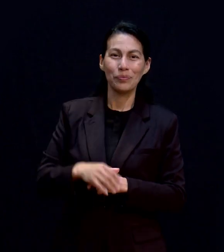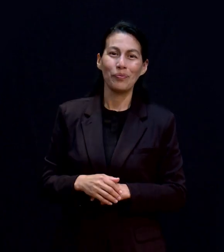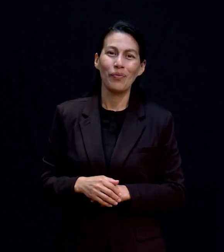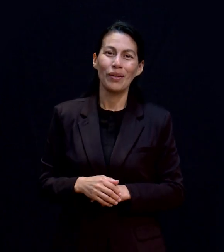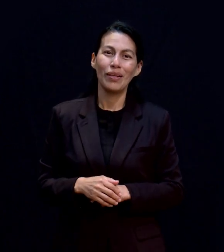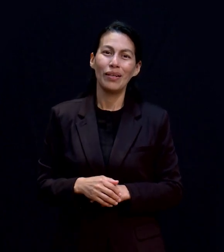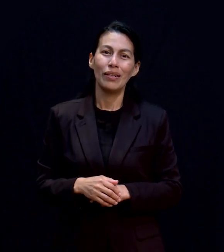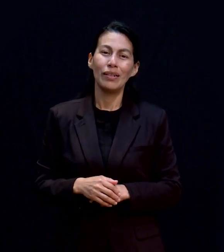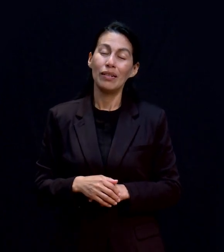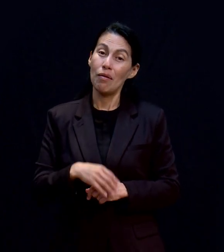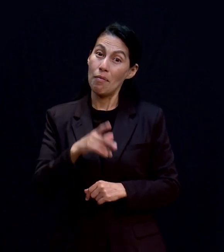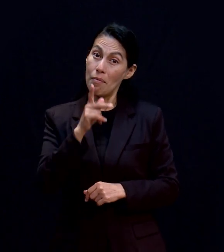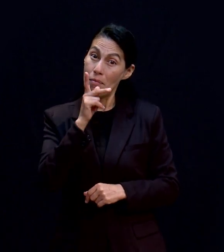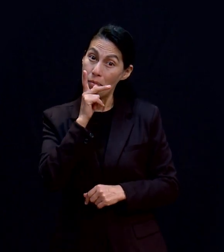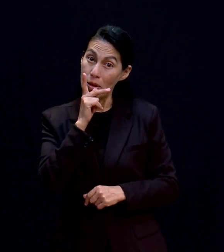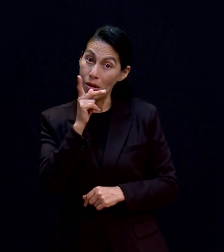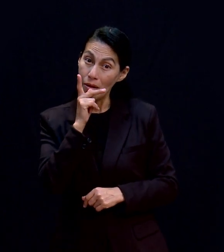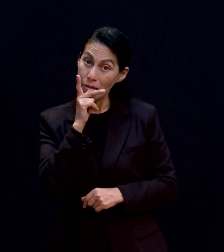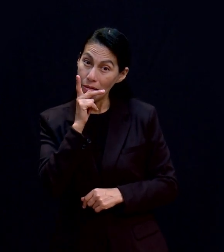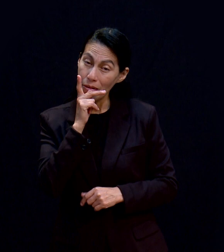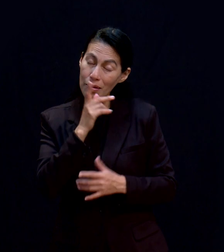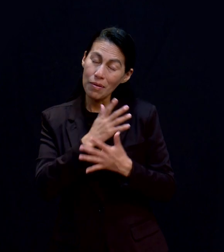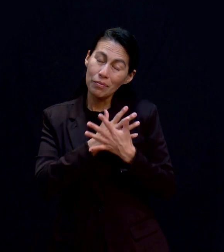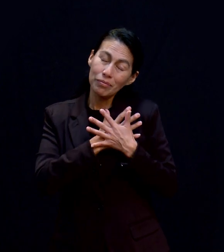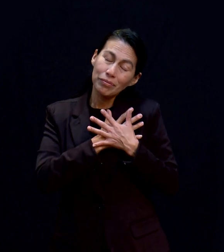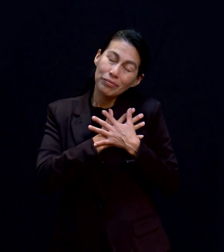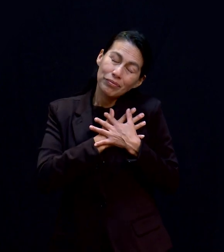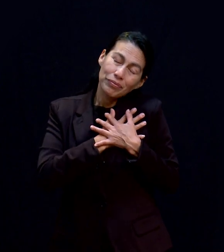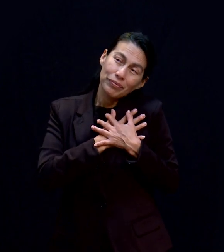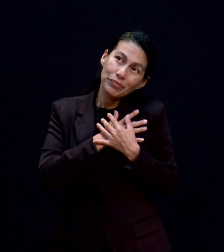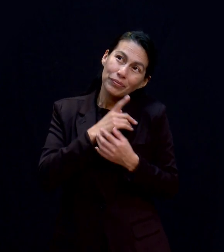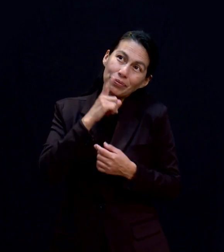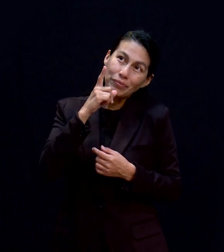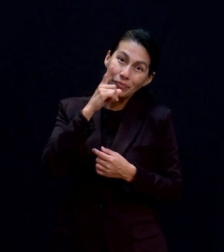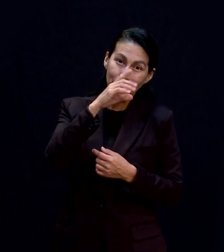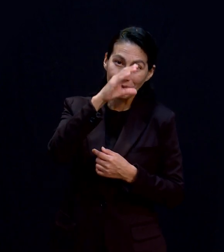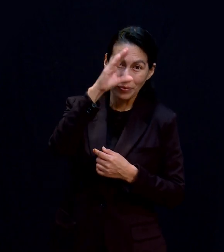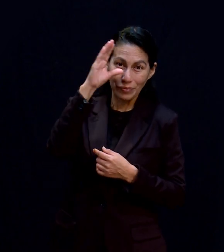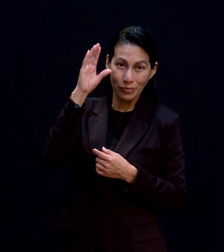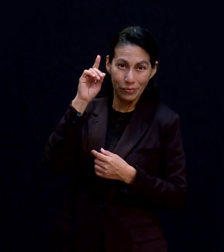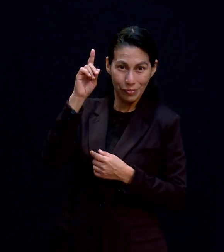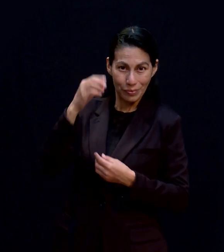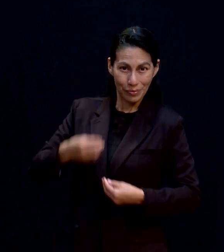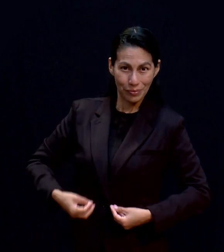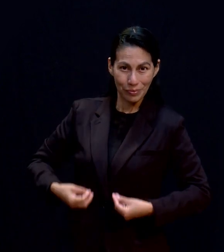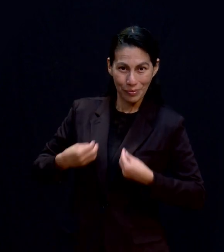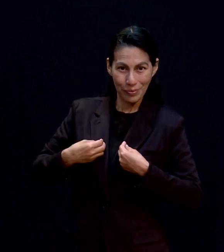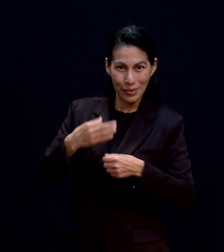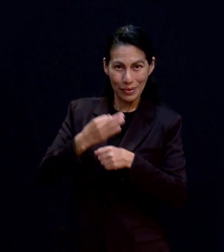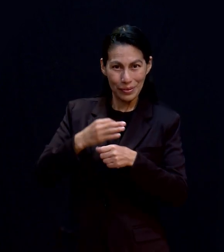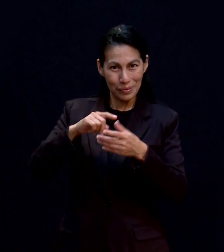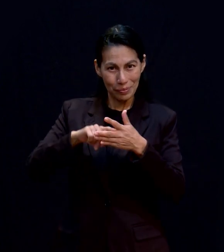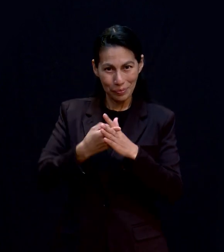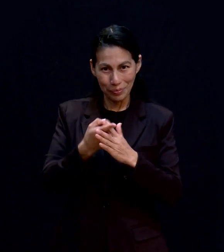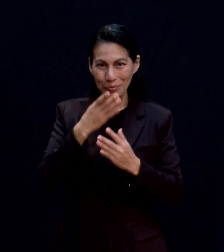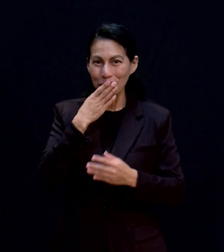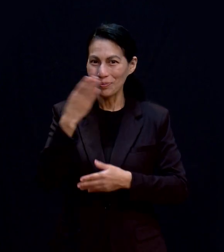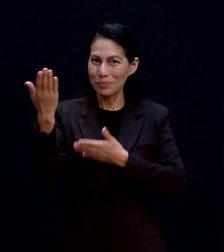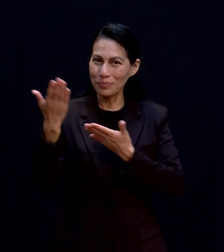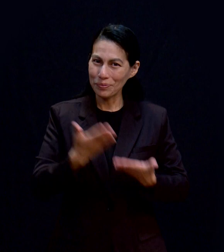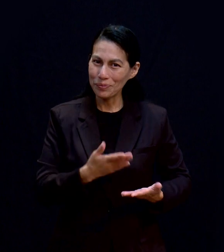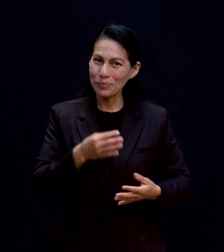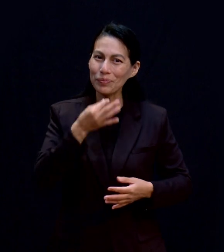pero además nuestro padre amante y celestial ahora empezamos bienvenidos